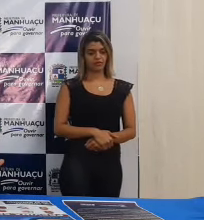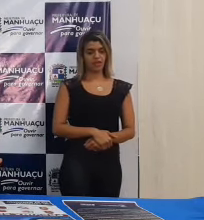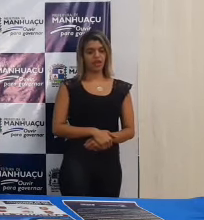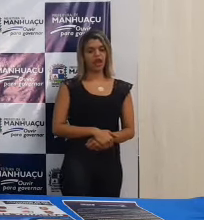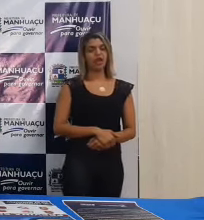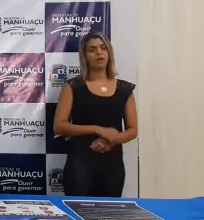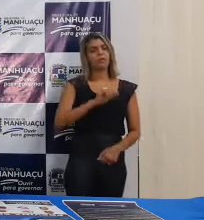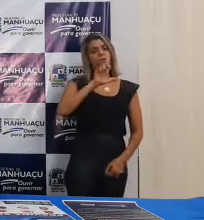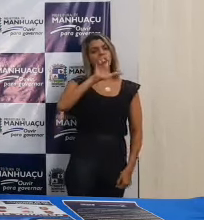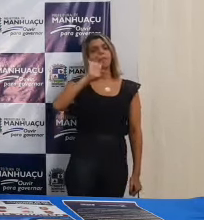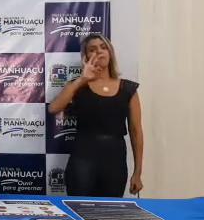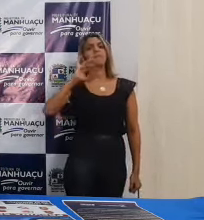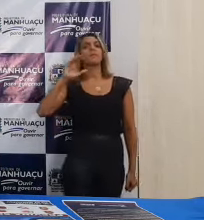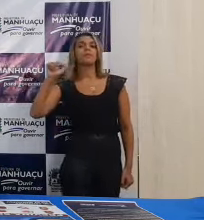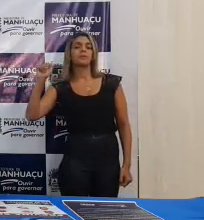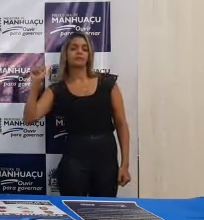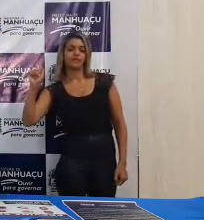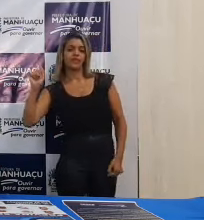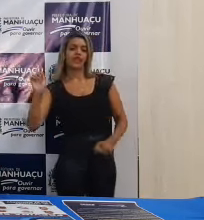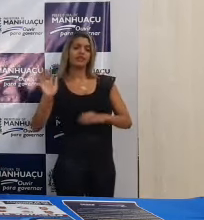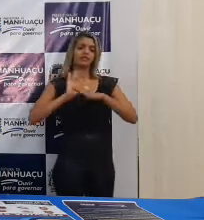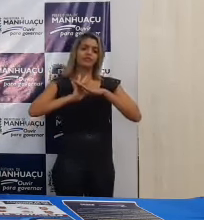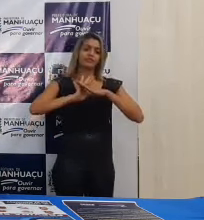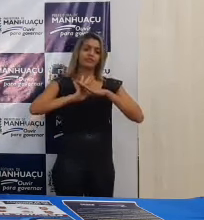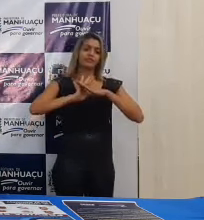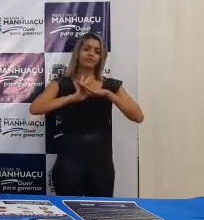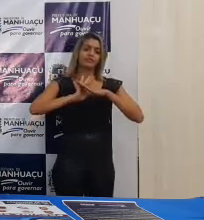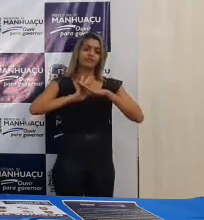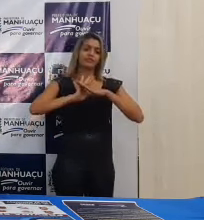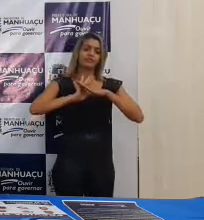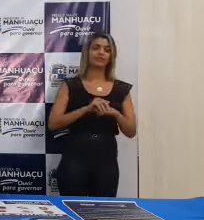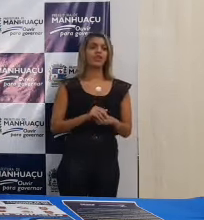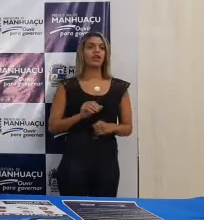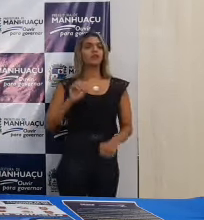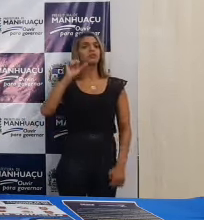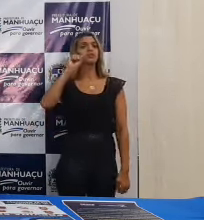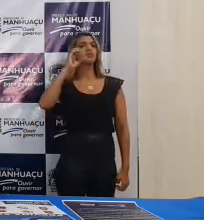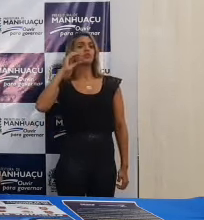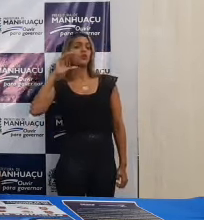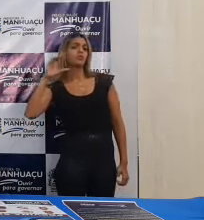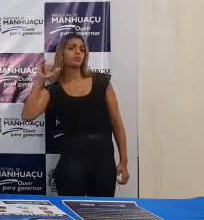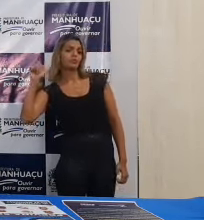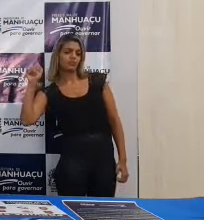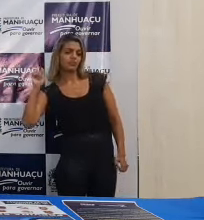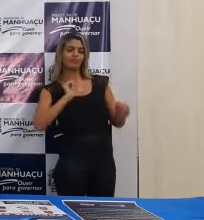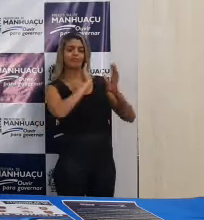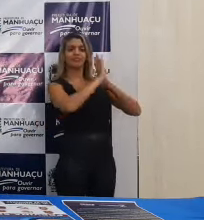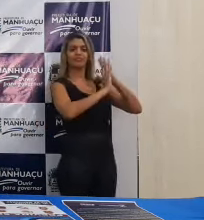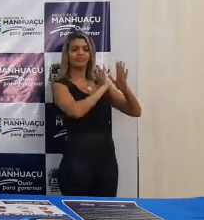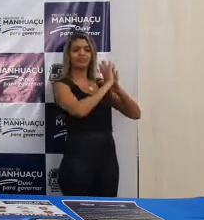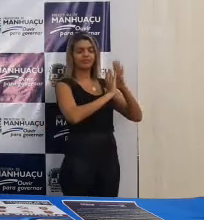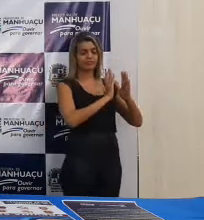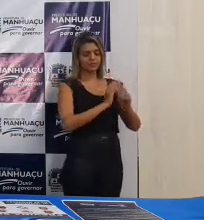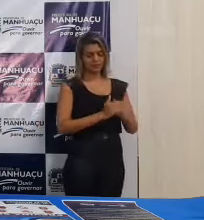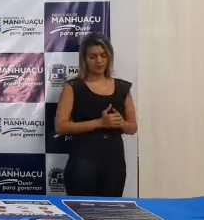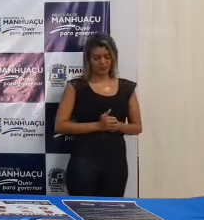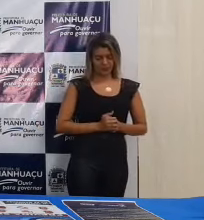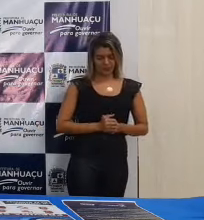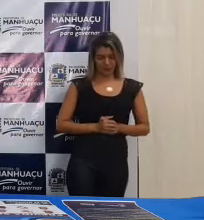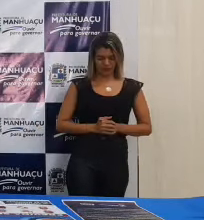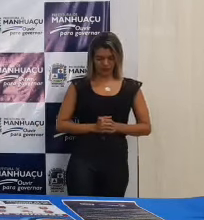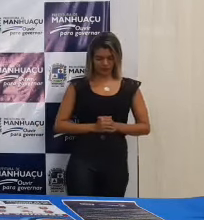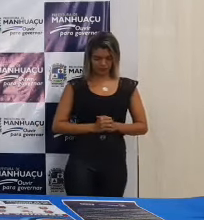Educação, mostrando que o município também faz o seu trabalho com a divulgação de Libras. Bem, voltando